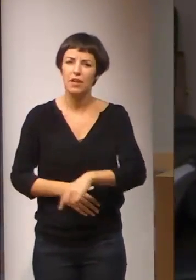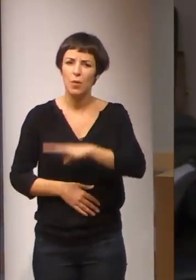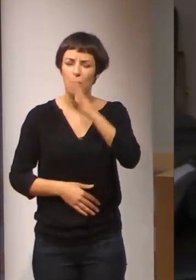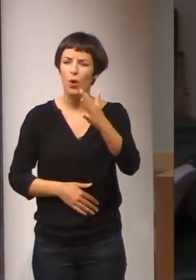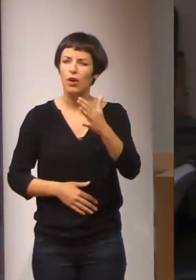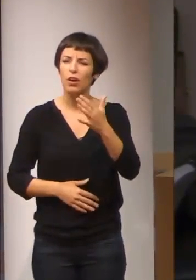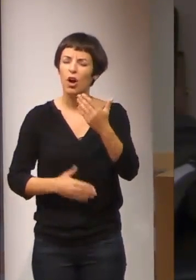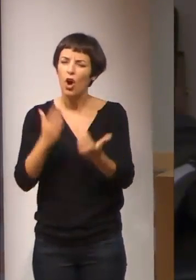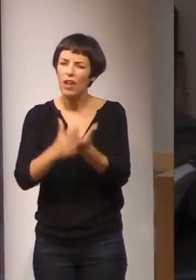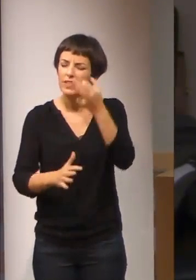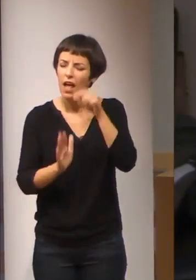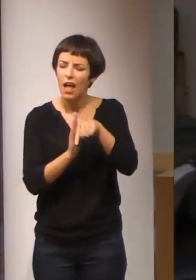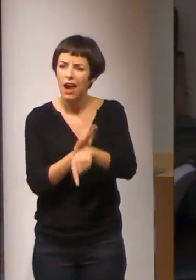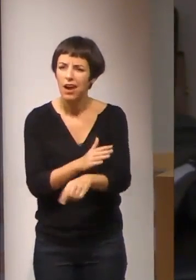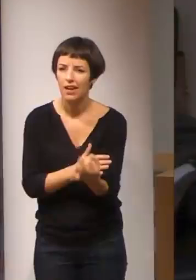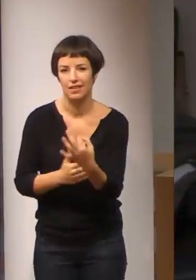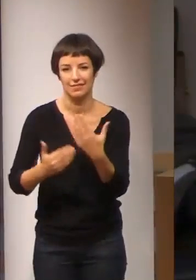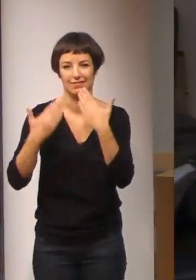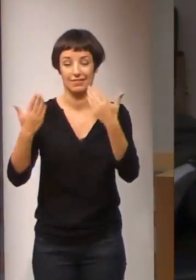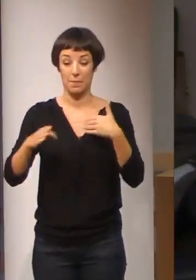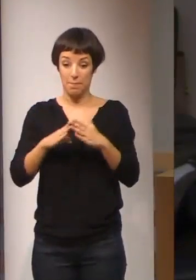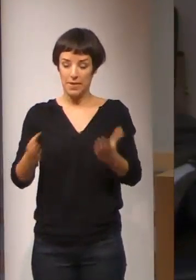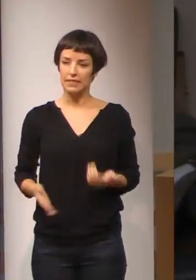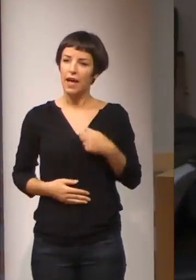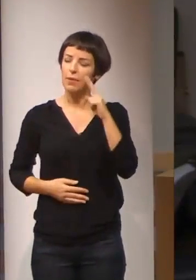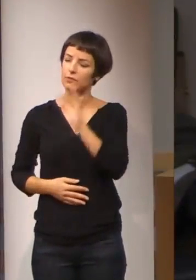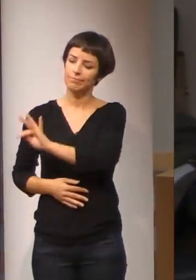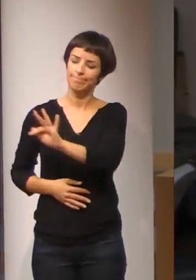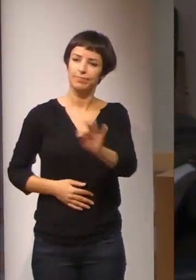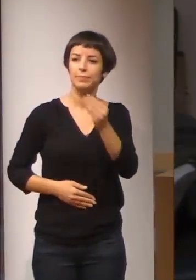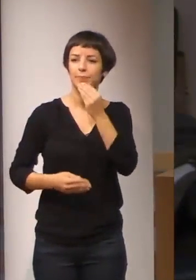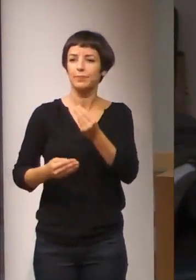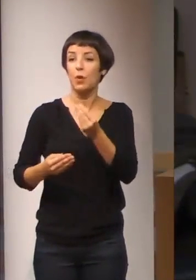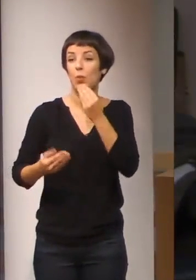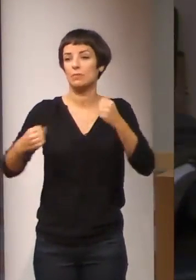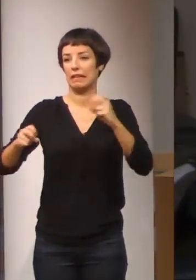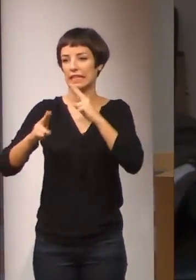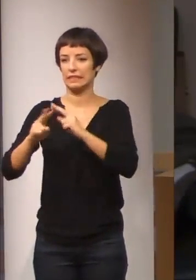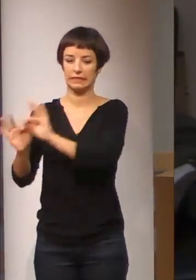hay detrás. En esta mesa vamos a ver buenas prácticas